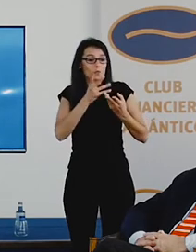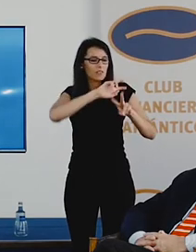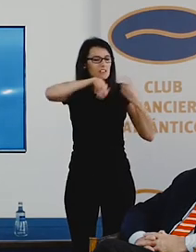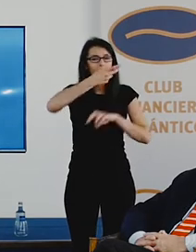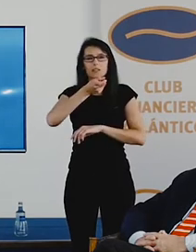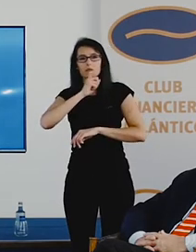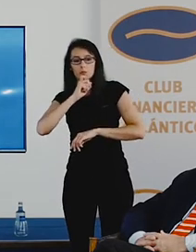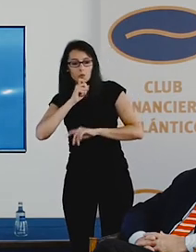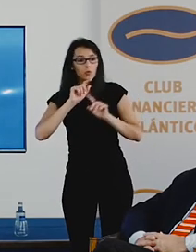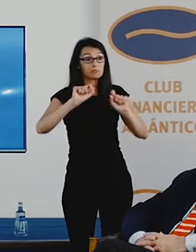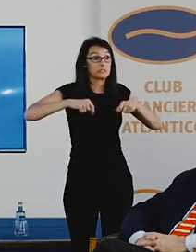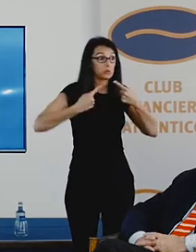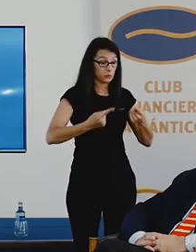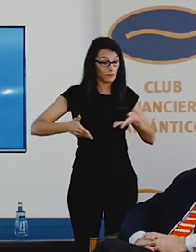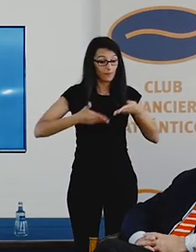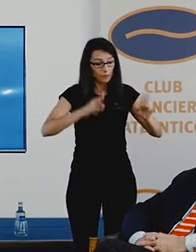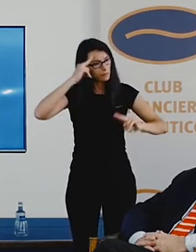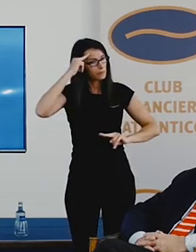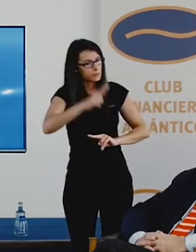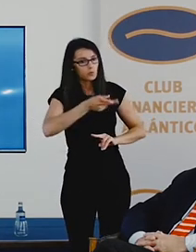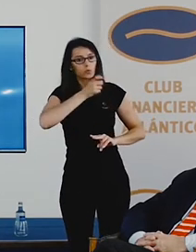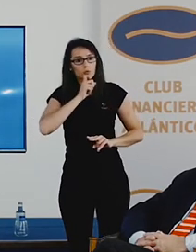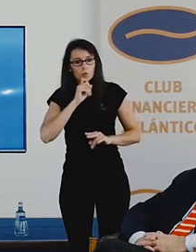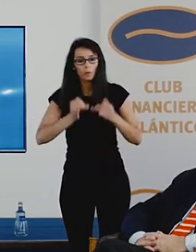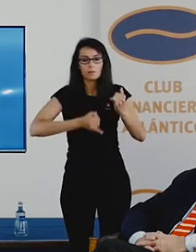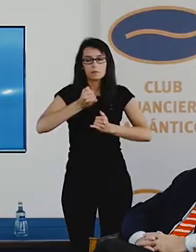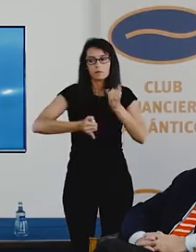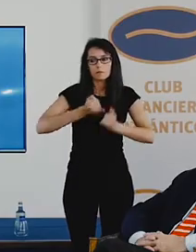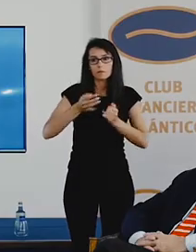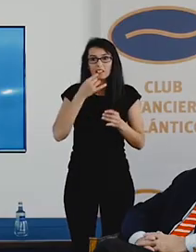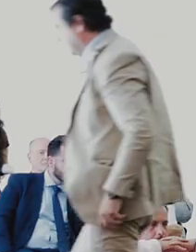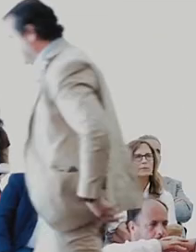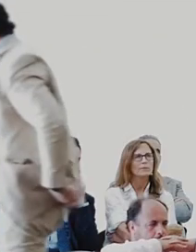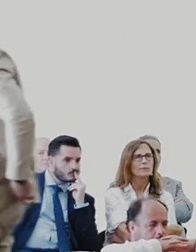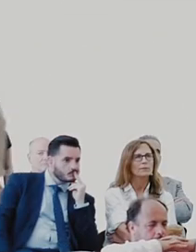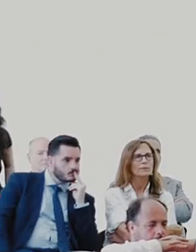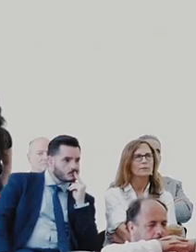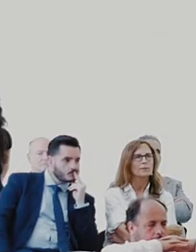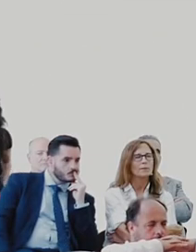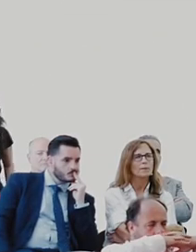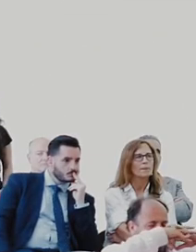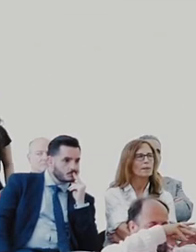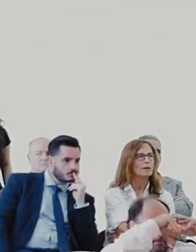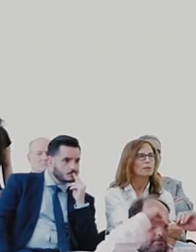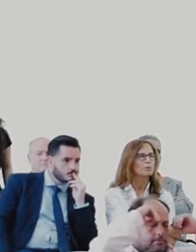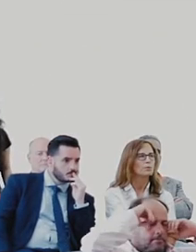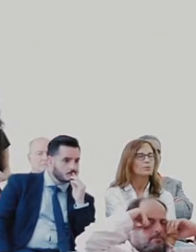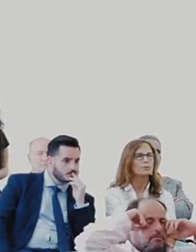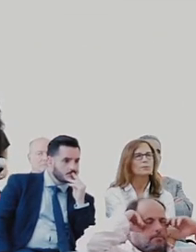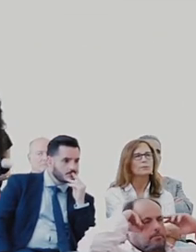cómo respetar la naturaleza y el camino. Ser buenos biciclinos y no hacer mala basura y no atacar a la naturaleza.